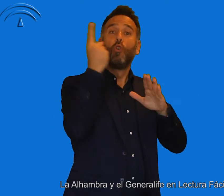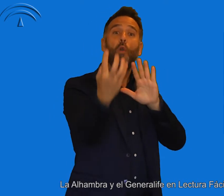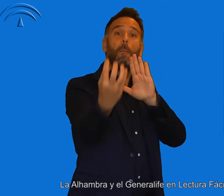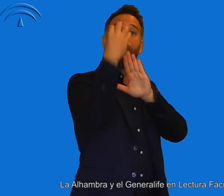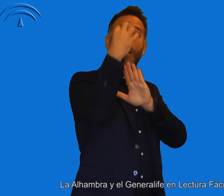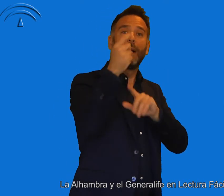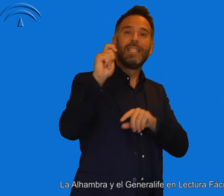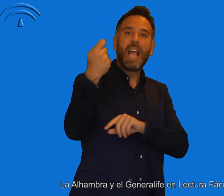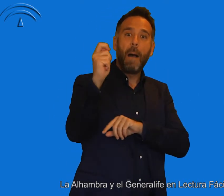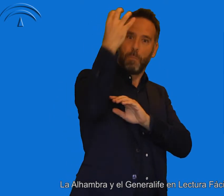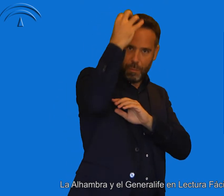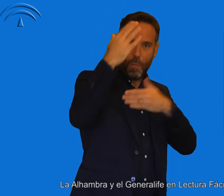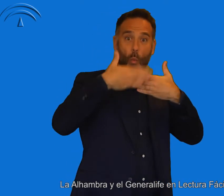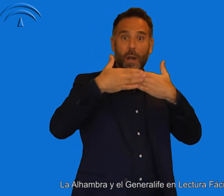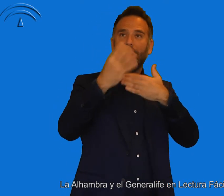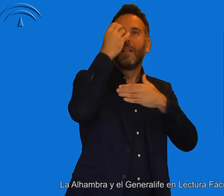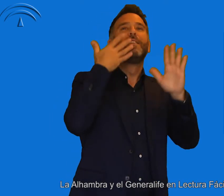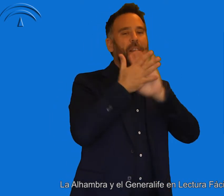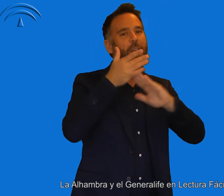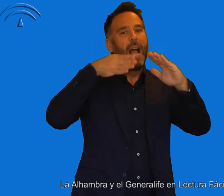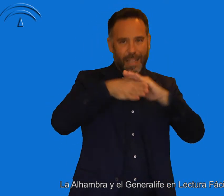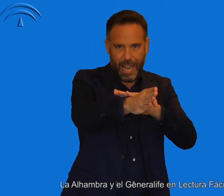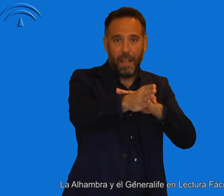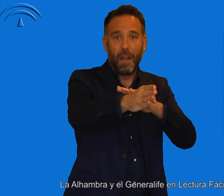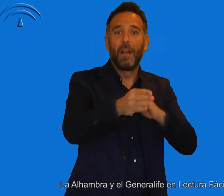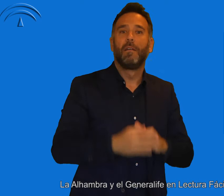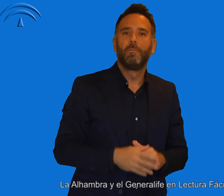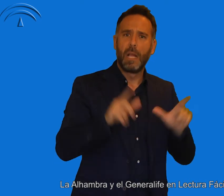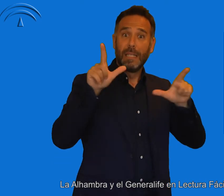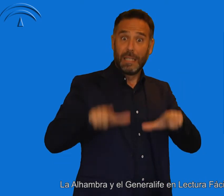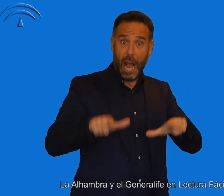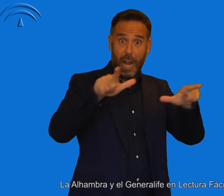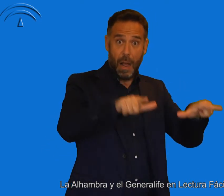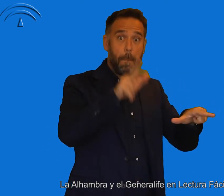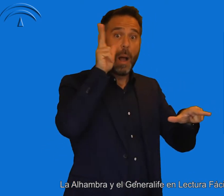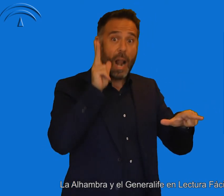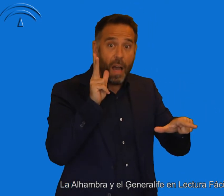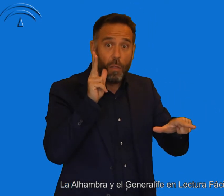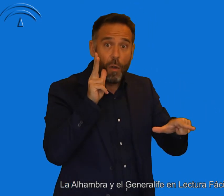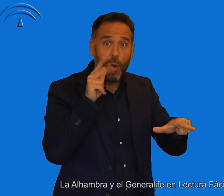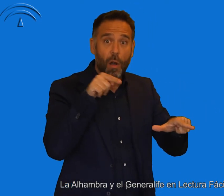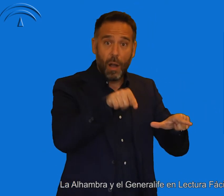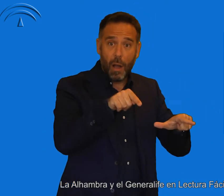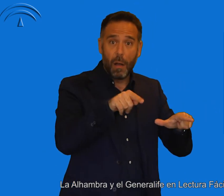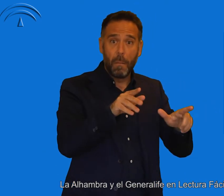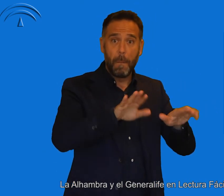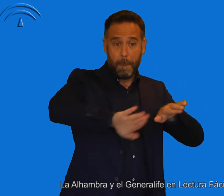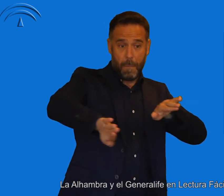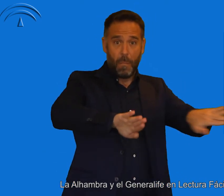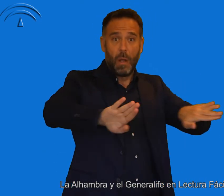la dinastía, encima de las puertas, anuncia la entrada. Las dependencias del palacio están alrededor